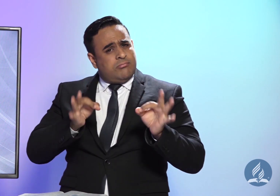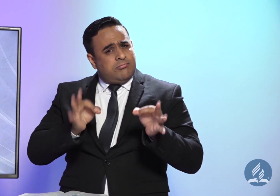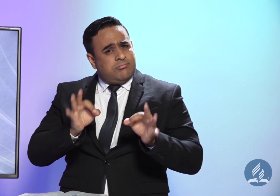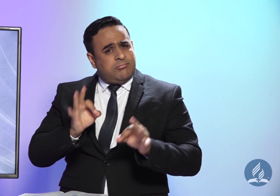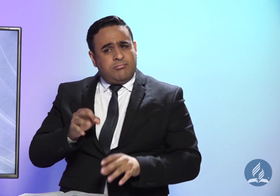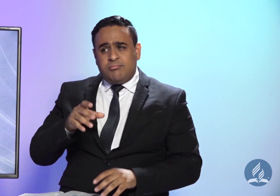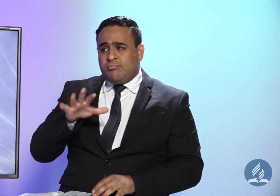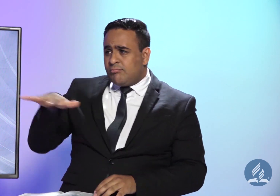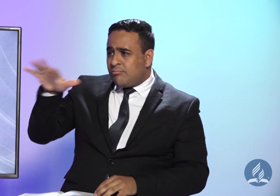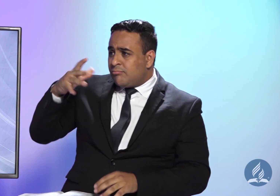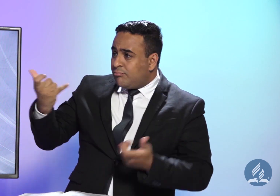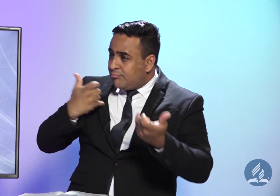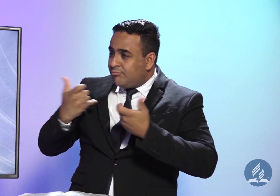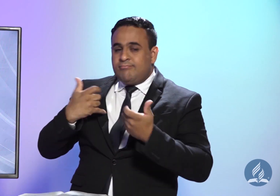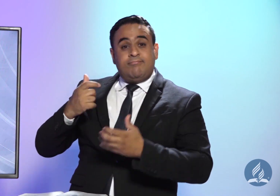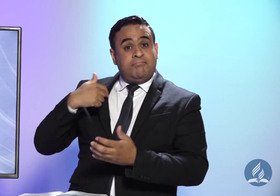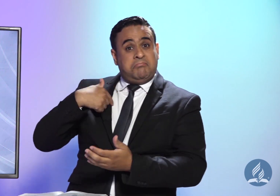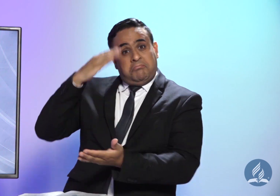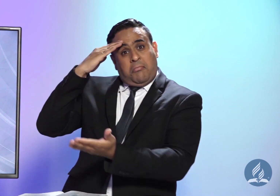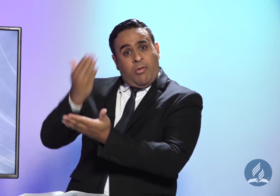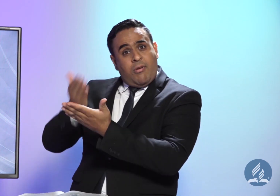acreditava também no que essas pessoas estavam me dizendo.